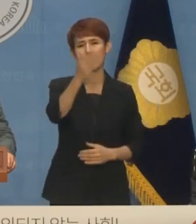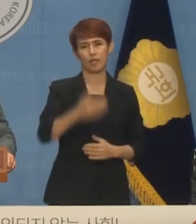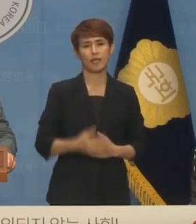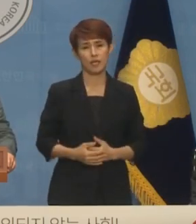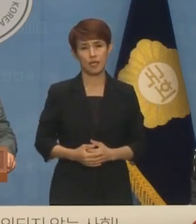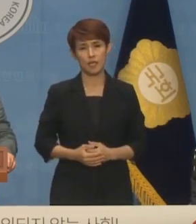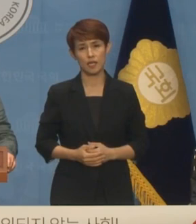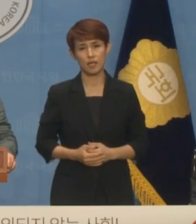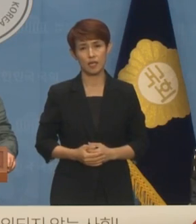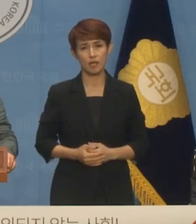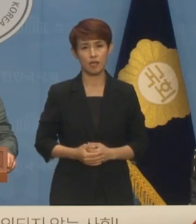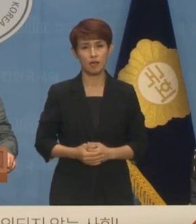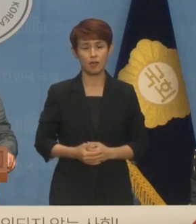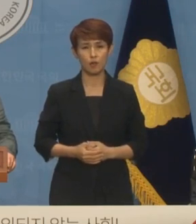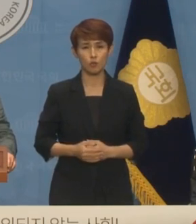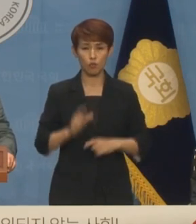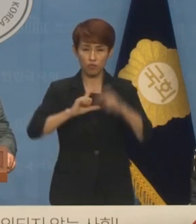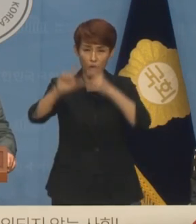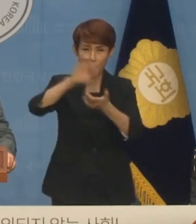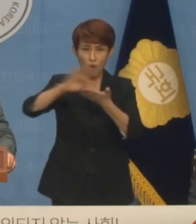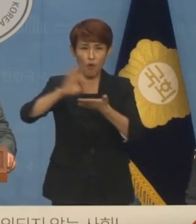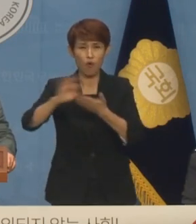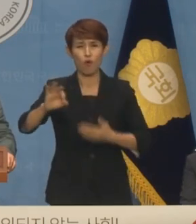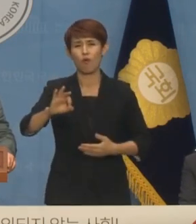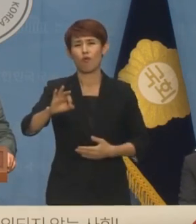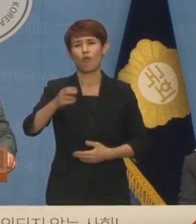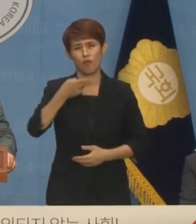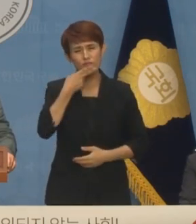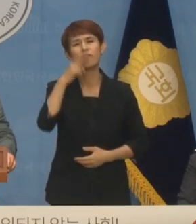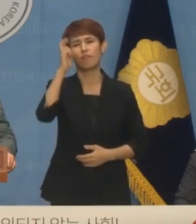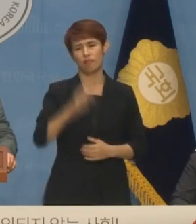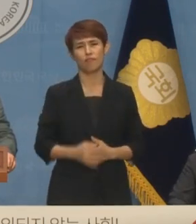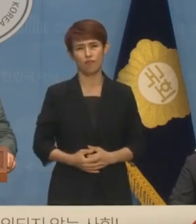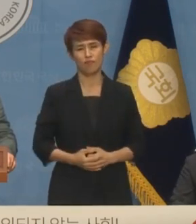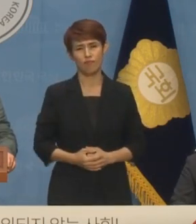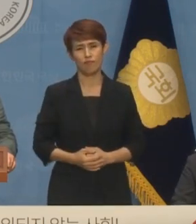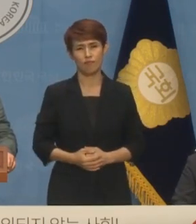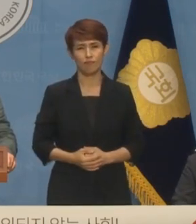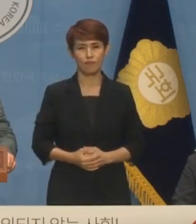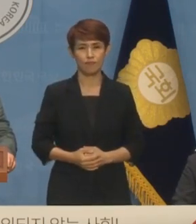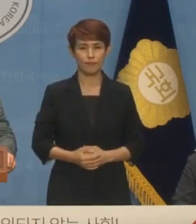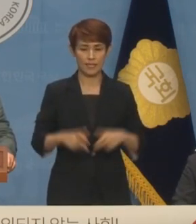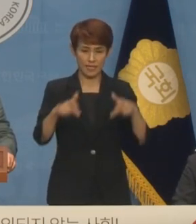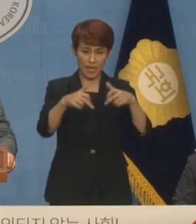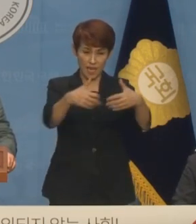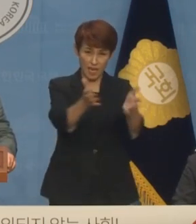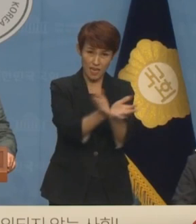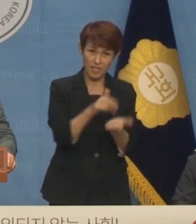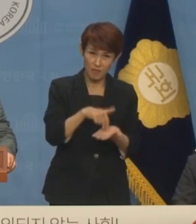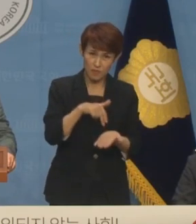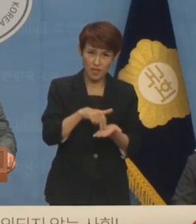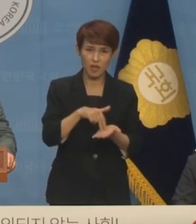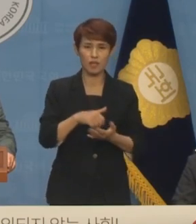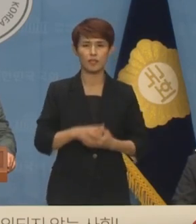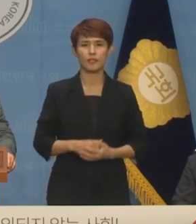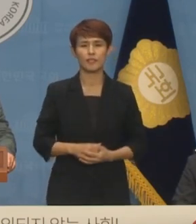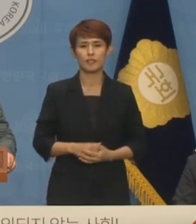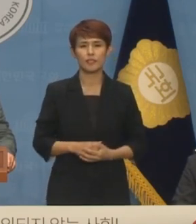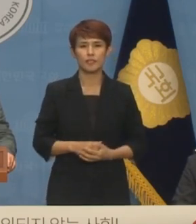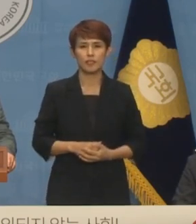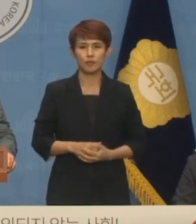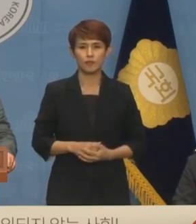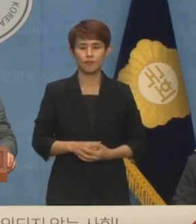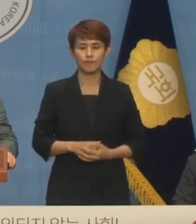것이고 심지어 추가적인 비용도 발생하지 않게 됩니다. 우리 장애계 역시 성주류화 제도가 처음